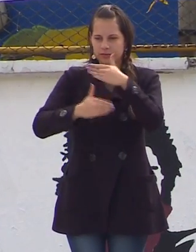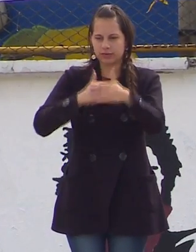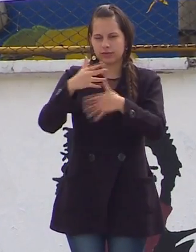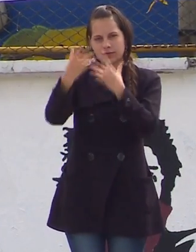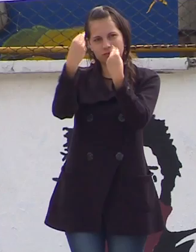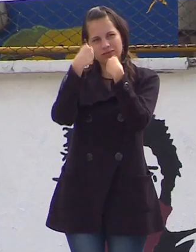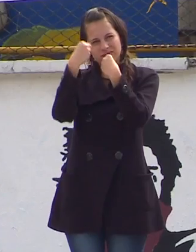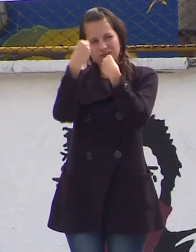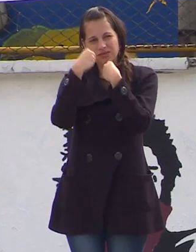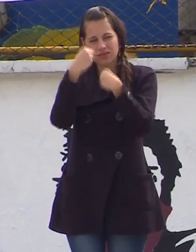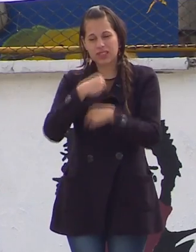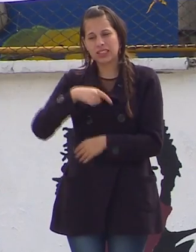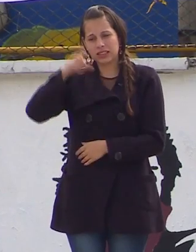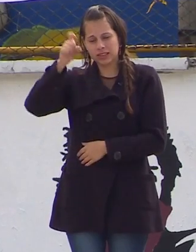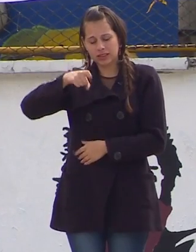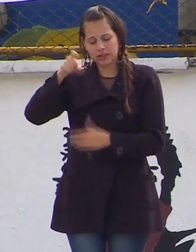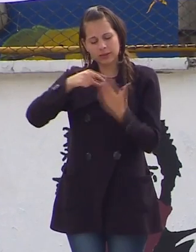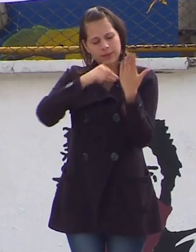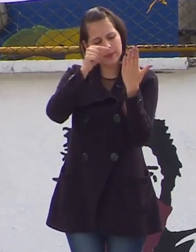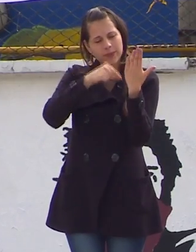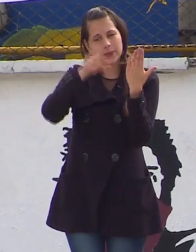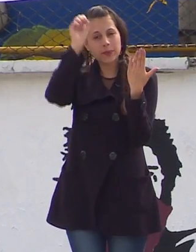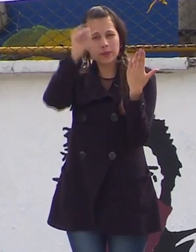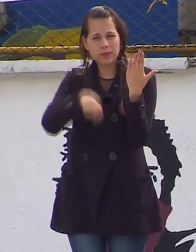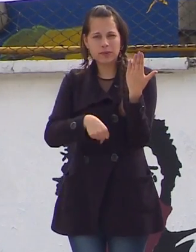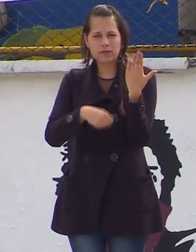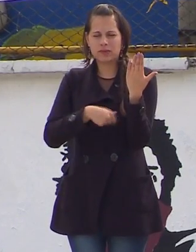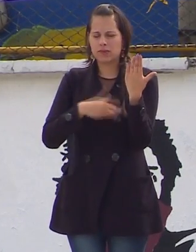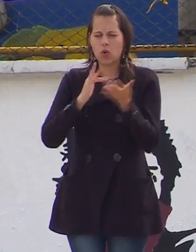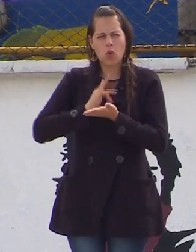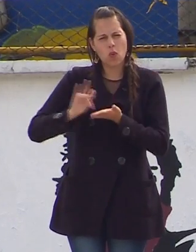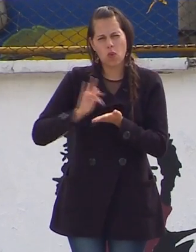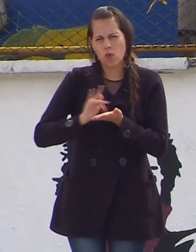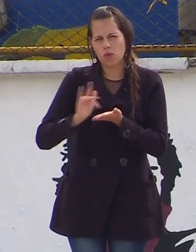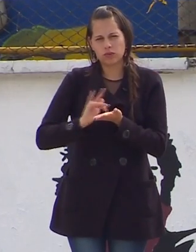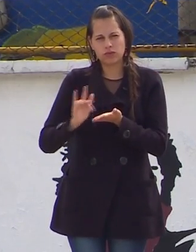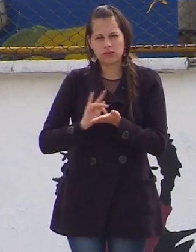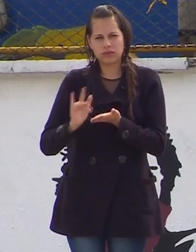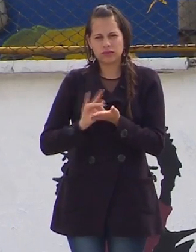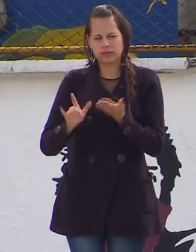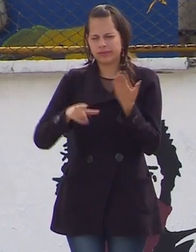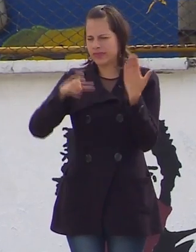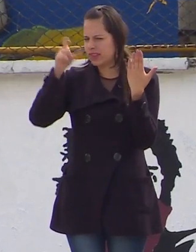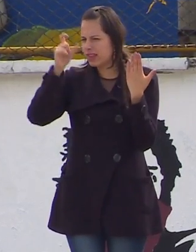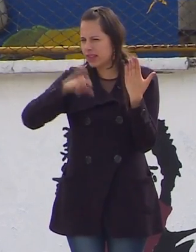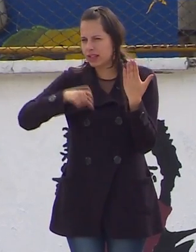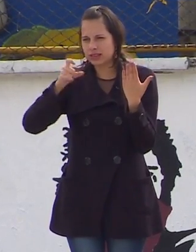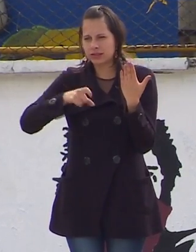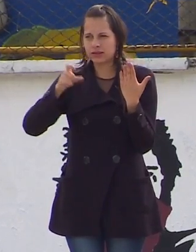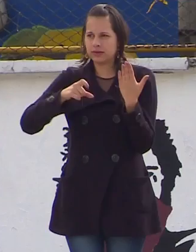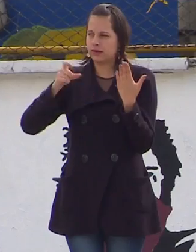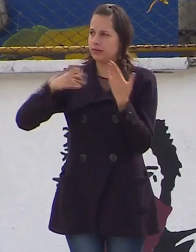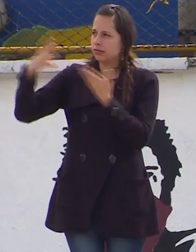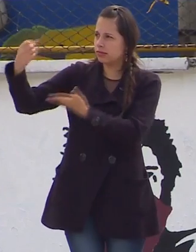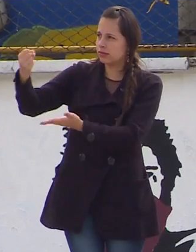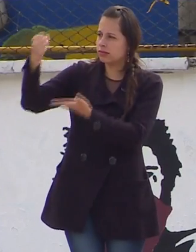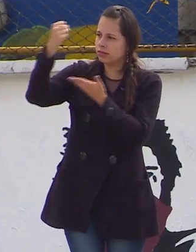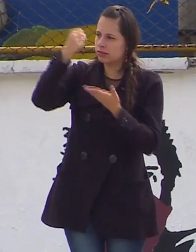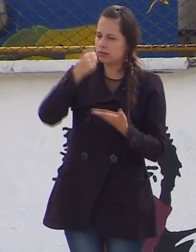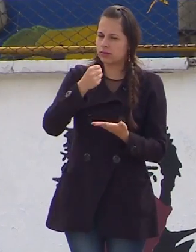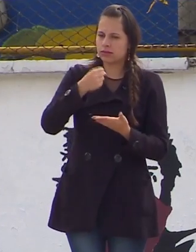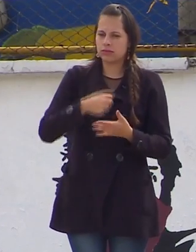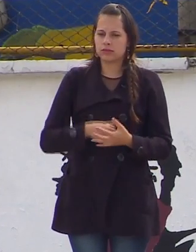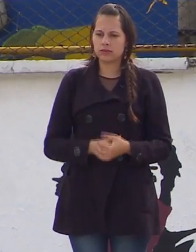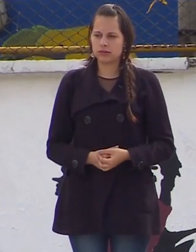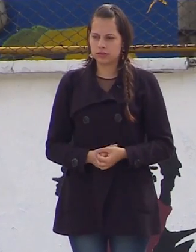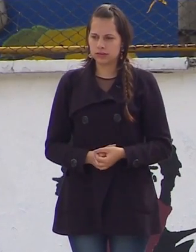Necesitamos la acreditación. Nos urge, la necesitamos presupuestalmente,